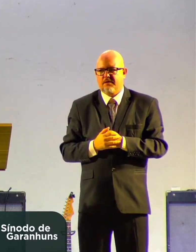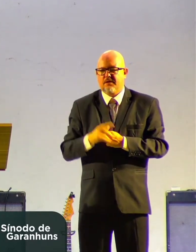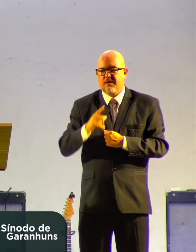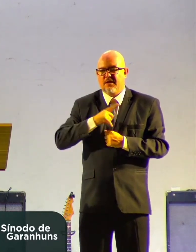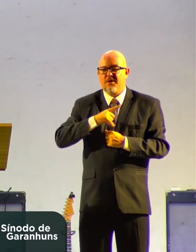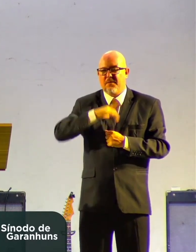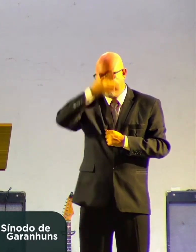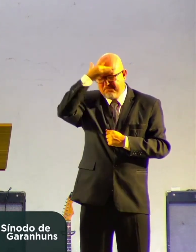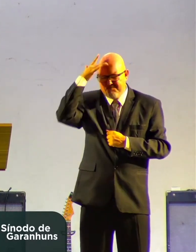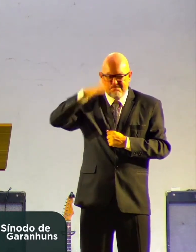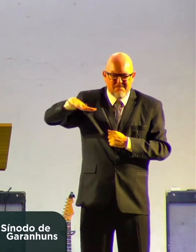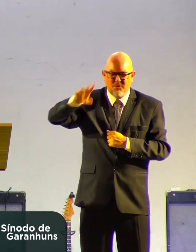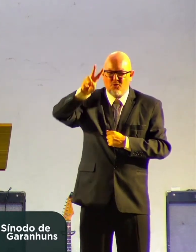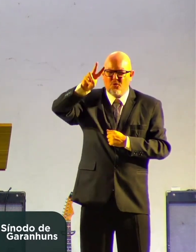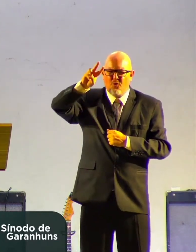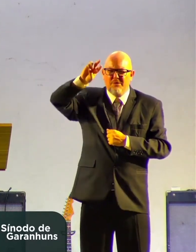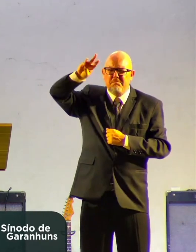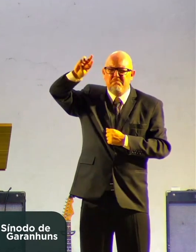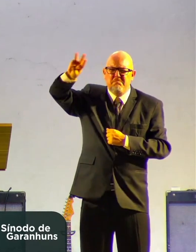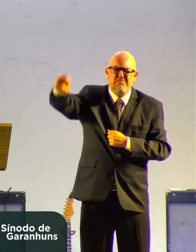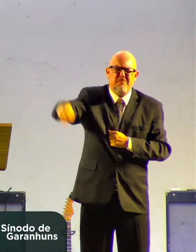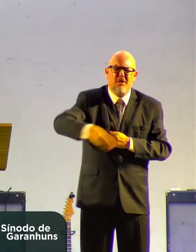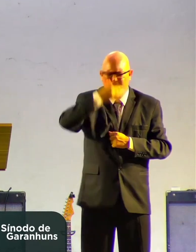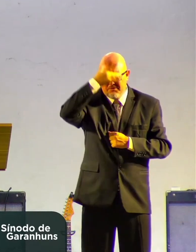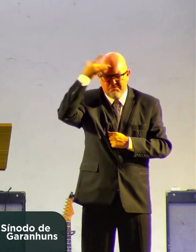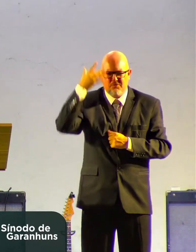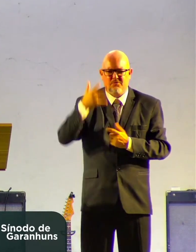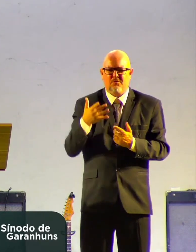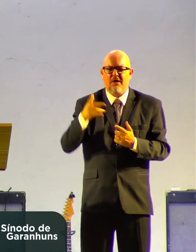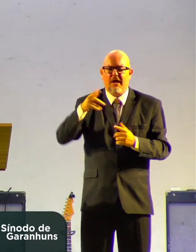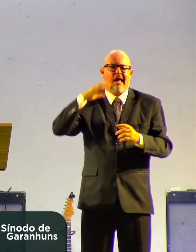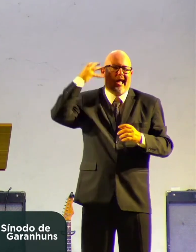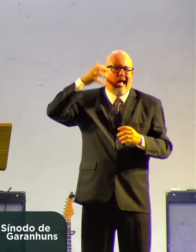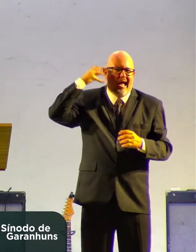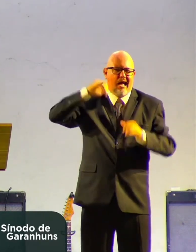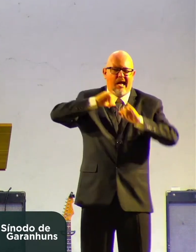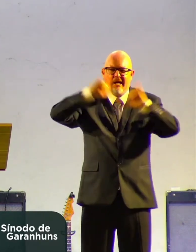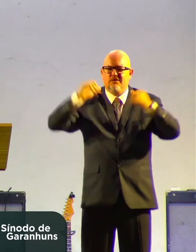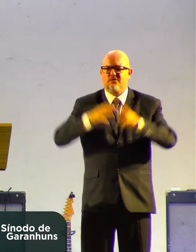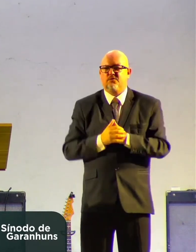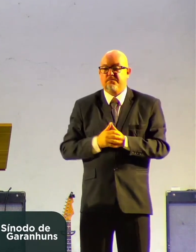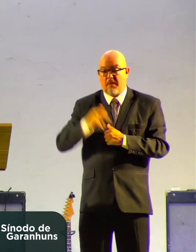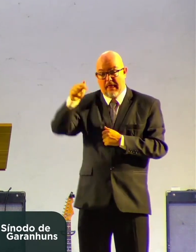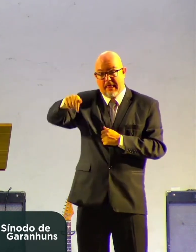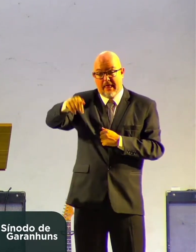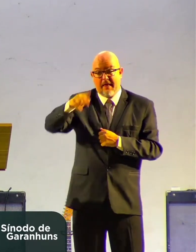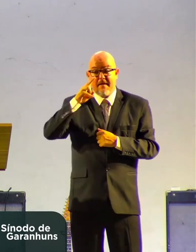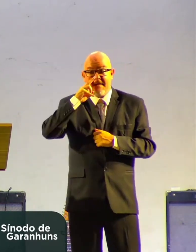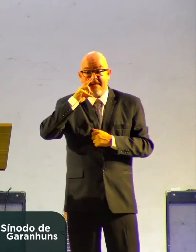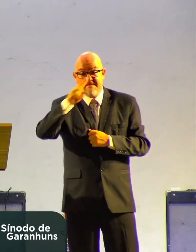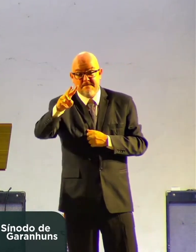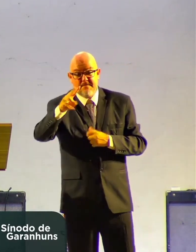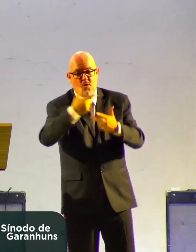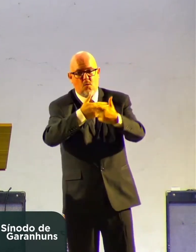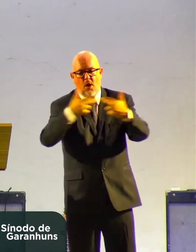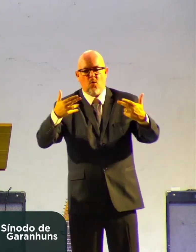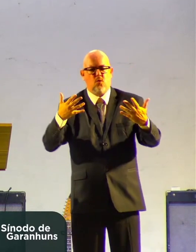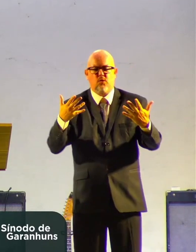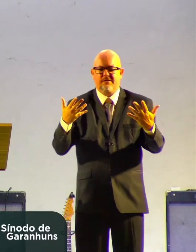alcançando 2 milhões de pessoas, emissoras de rádio. E ali nós vimos algo